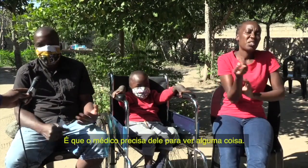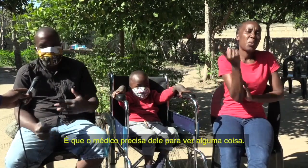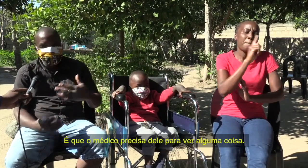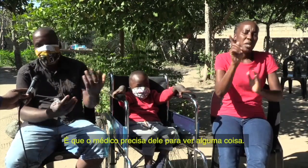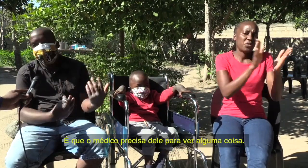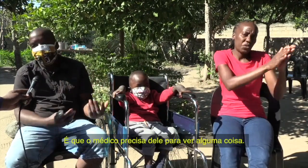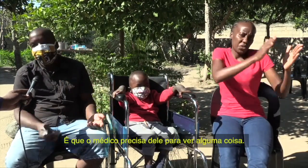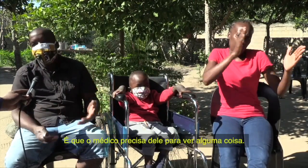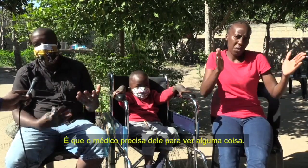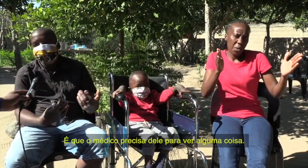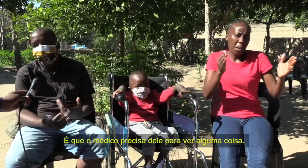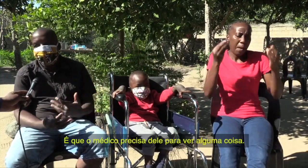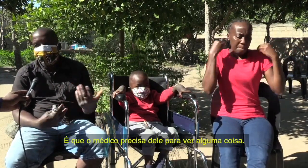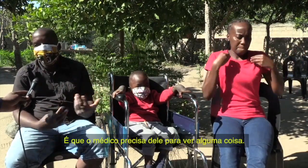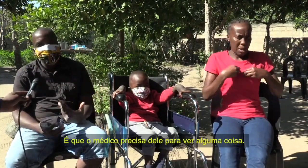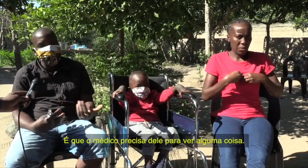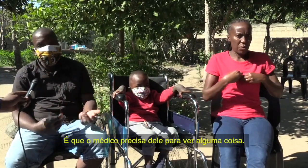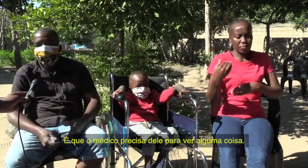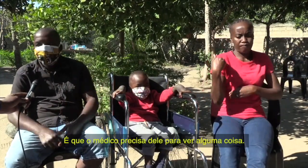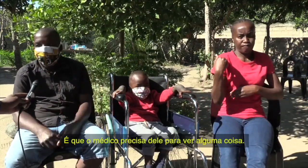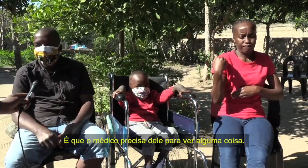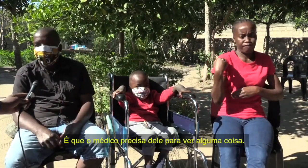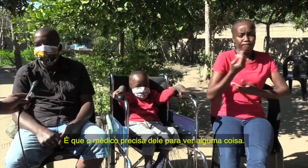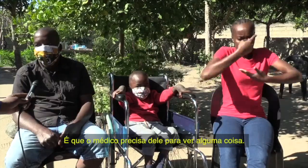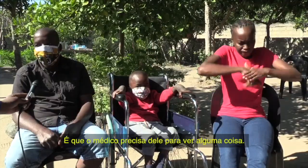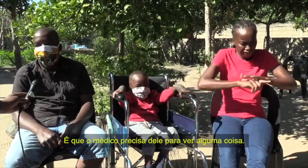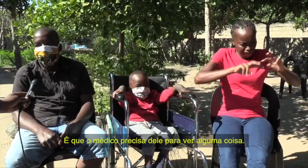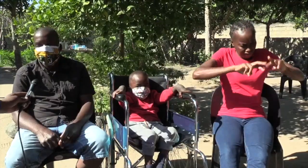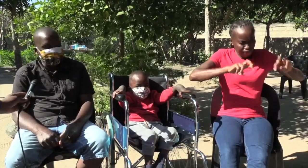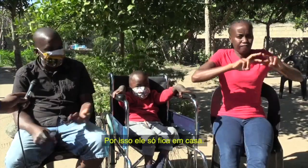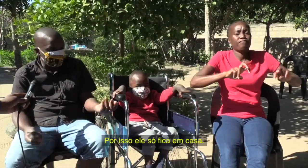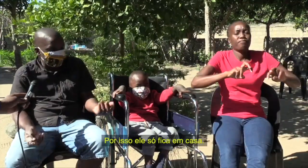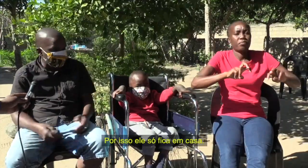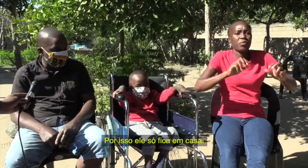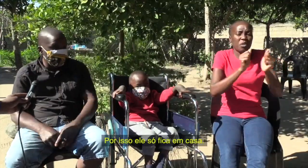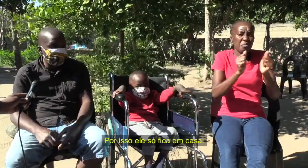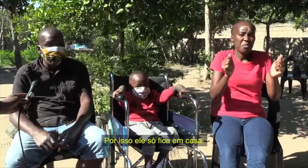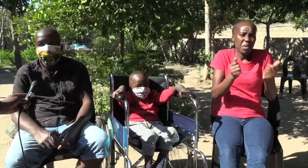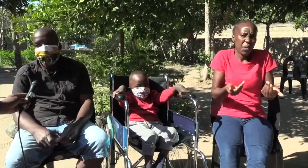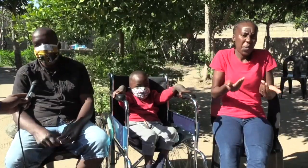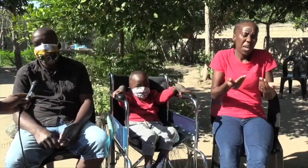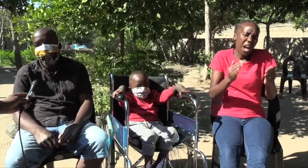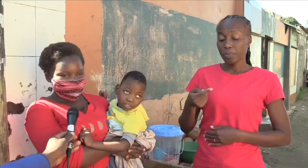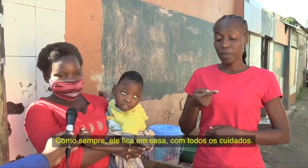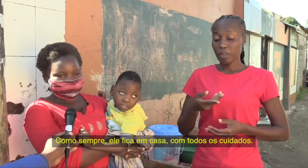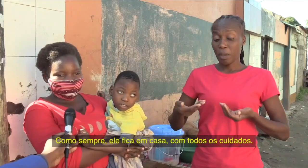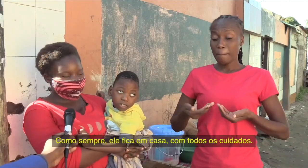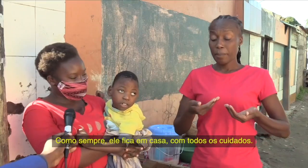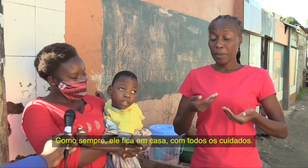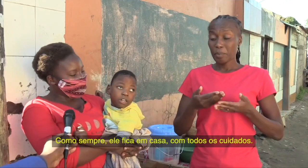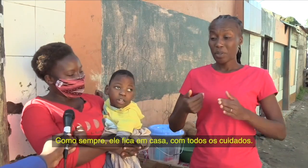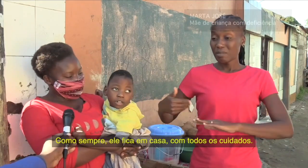é que o médico precisa dele para ir lá ver alguma coisa mas assim por isso ele só está em casa como